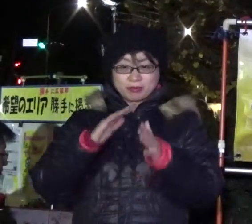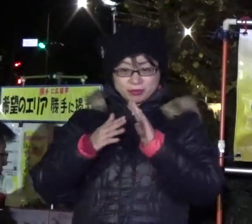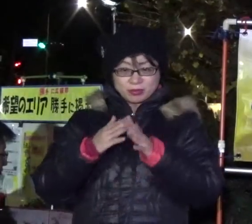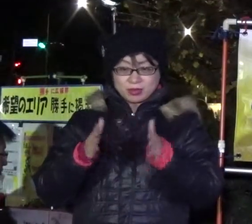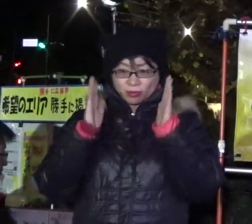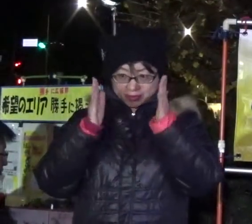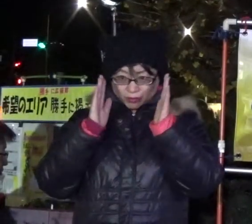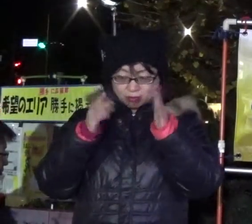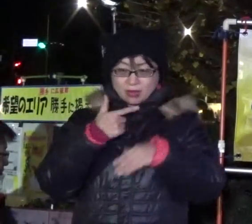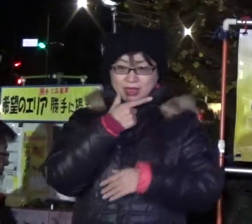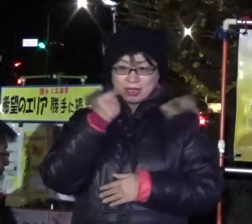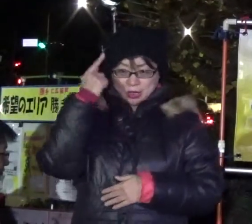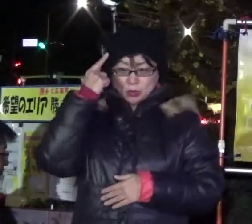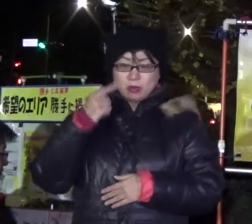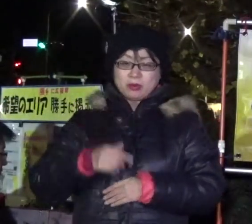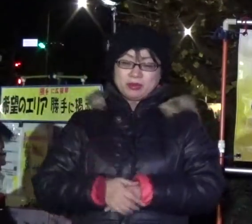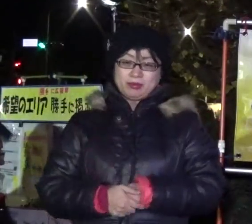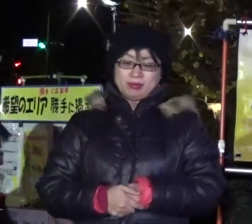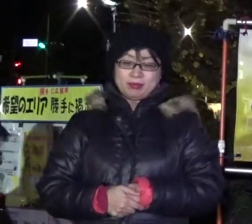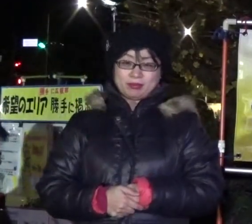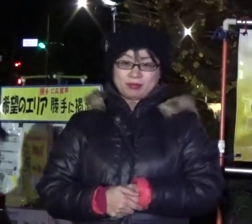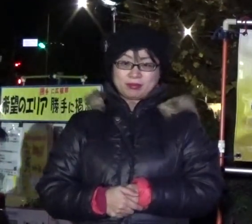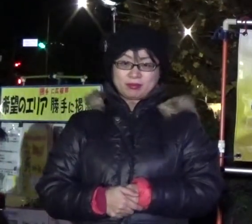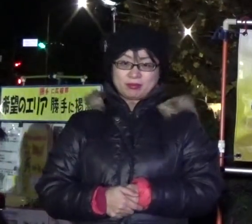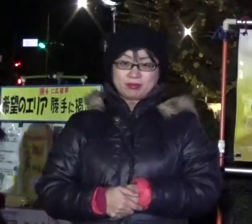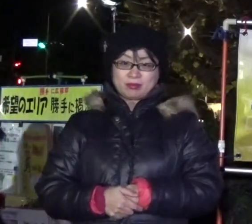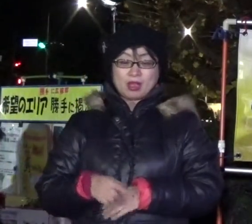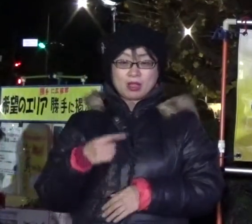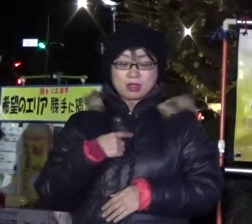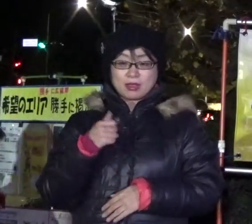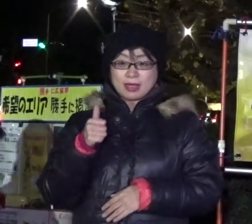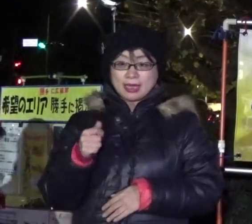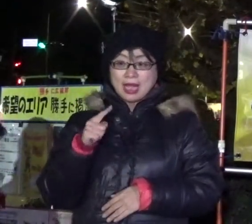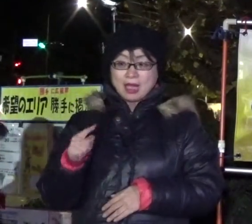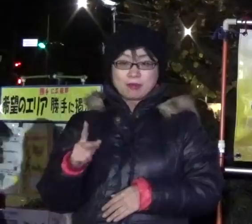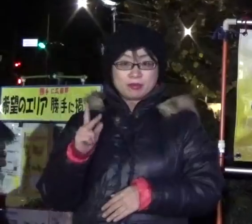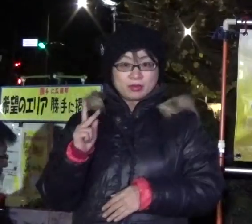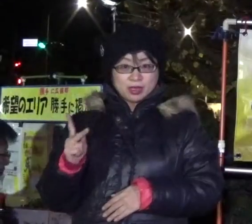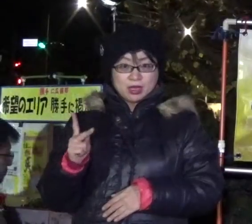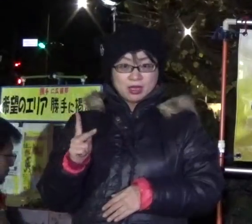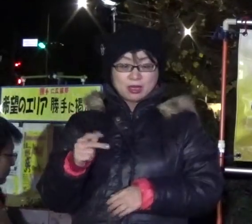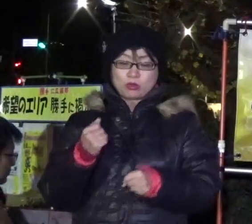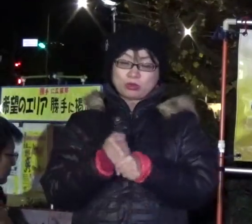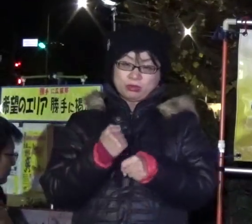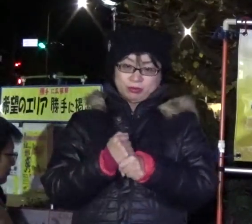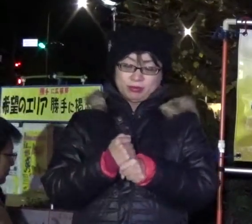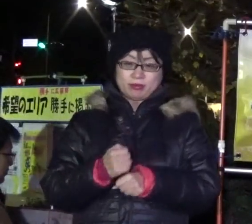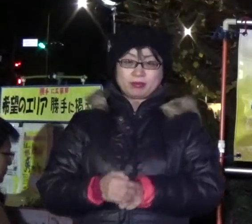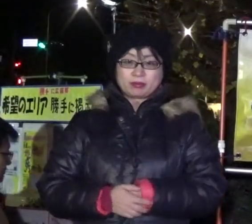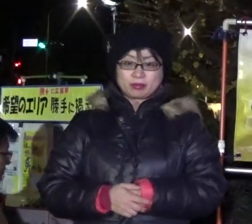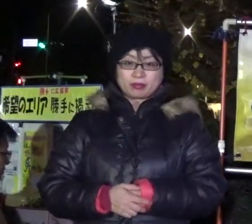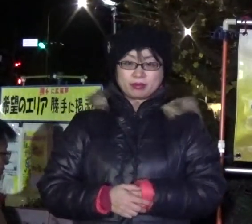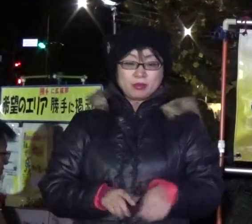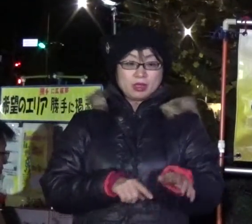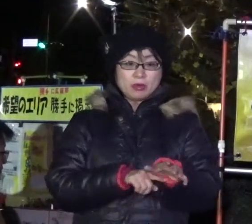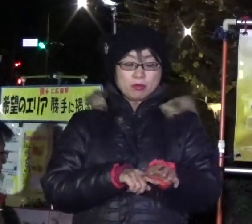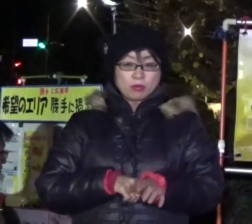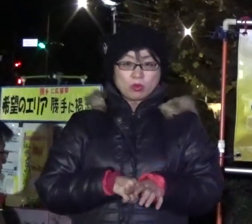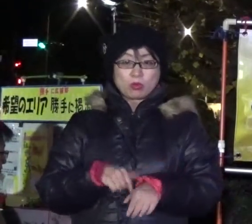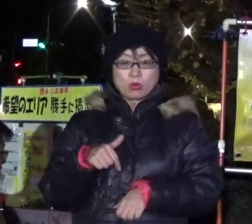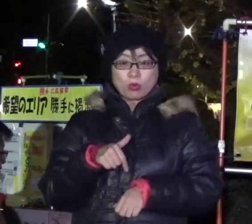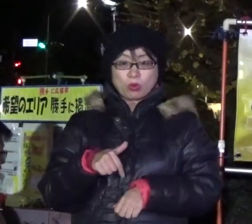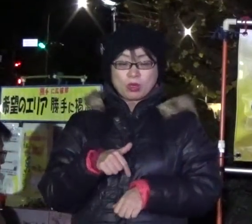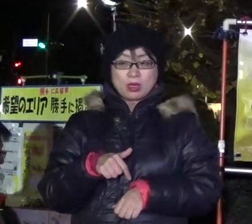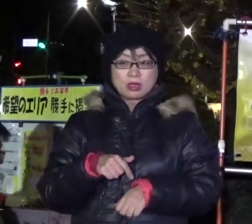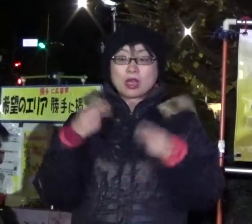と思います。で、私は短歌ですから、歌を作るんですが、ソングの方の歌も歌います